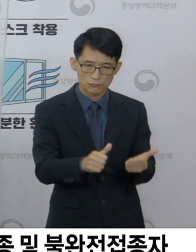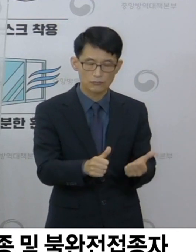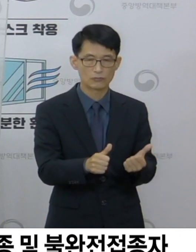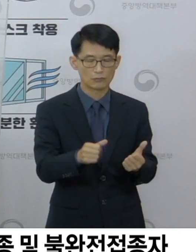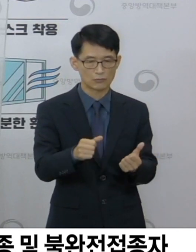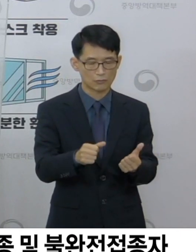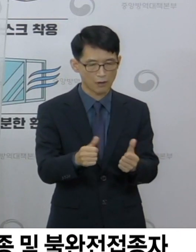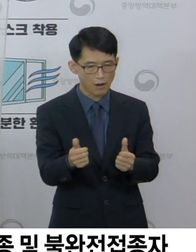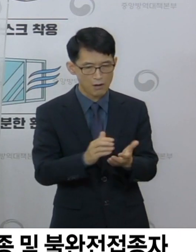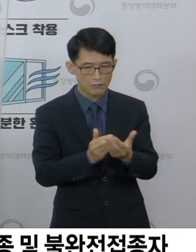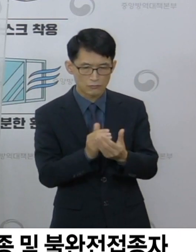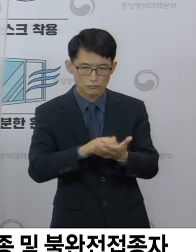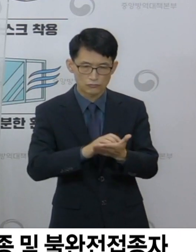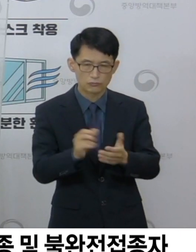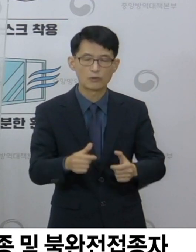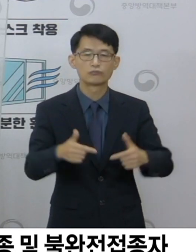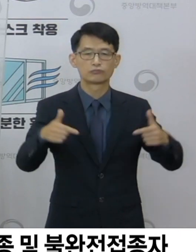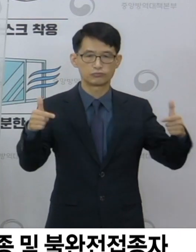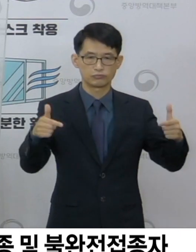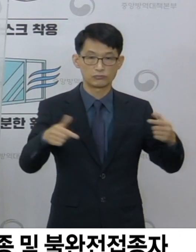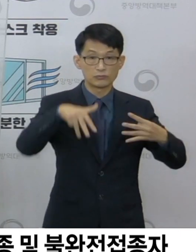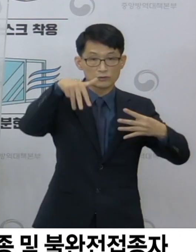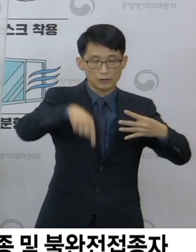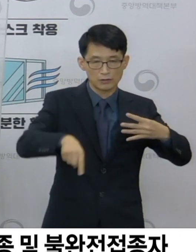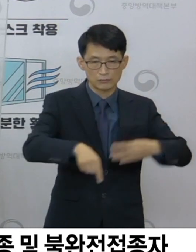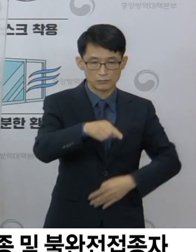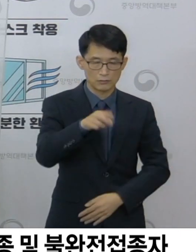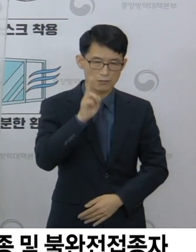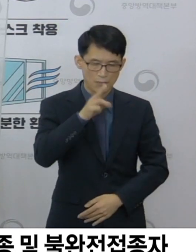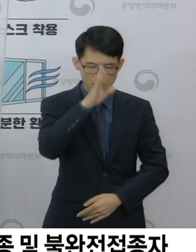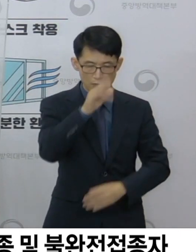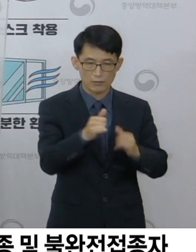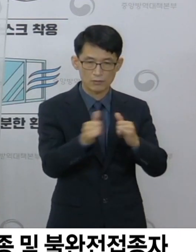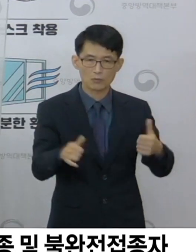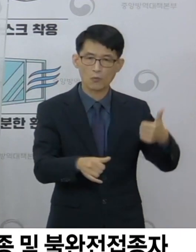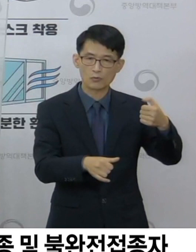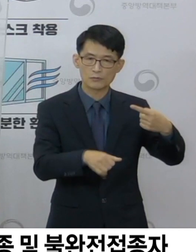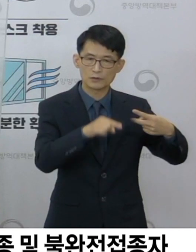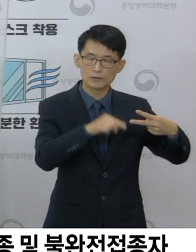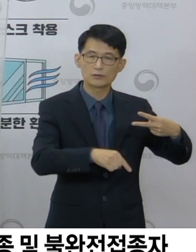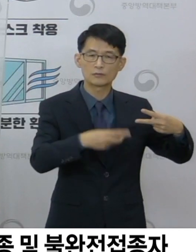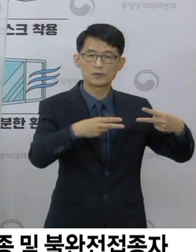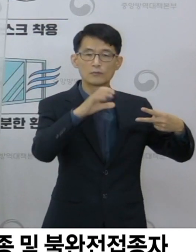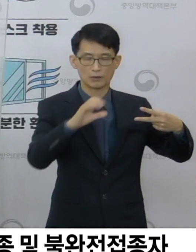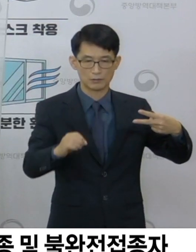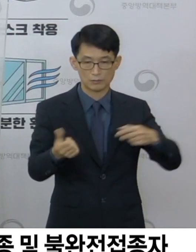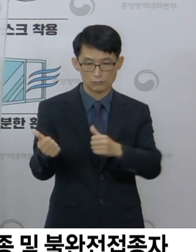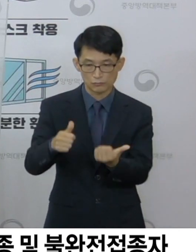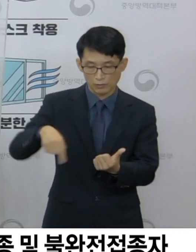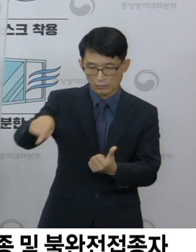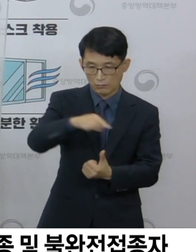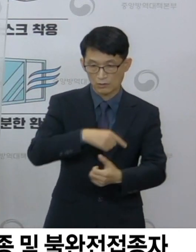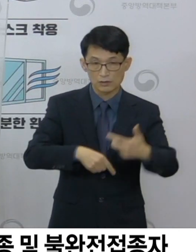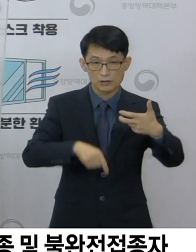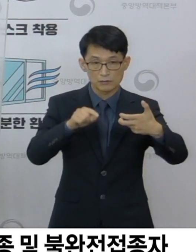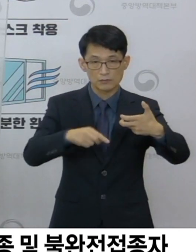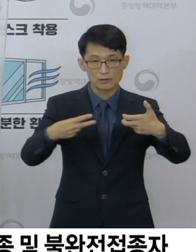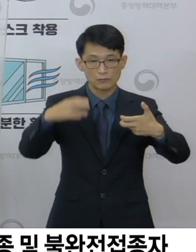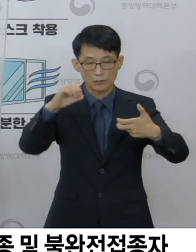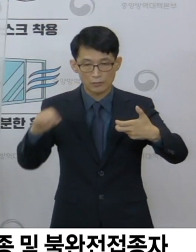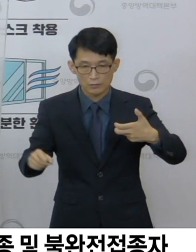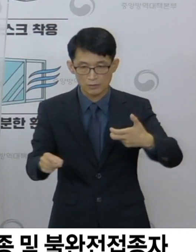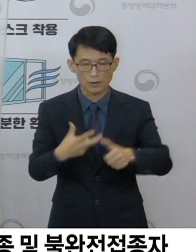있고 지난 4주간 발생한 중환자의 51.2% 사망자의 70점 2% 가